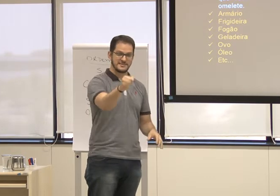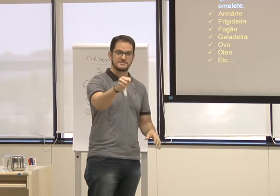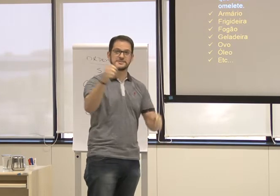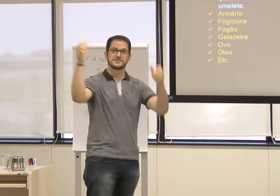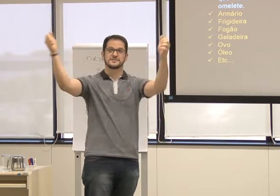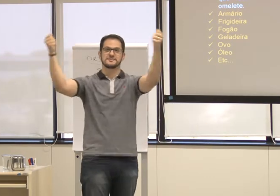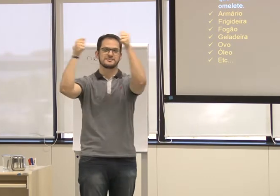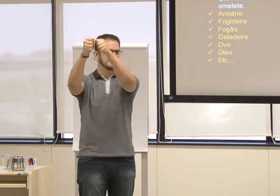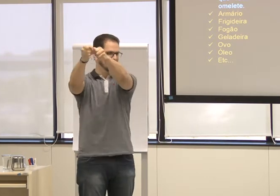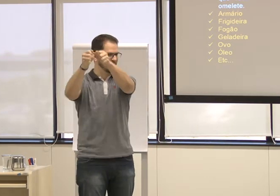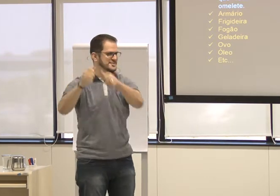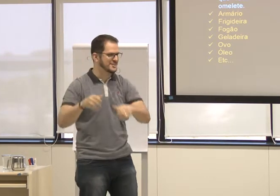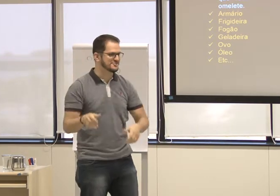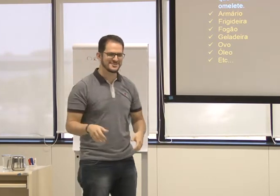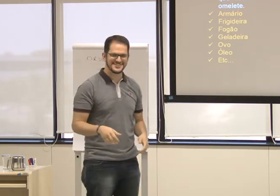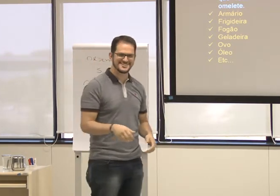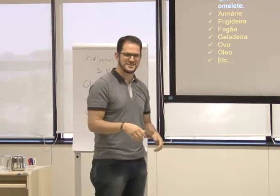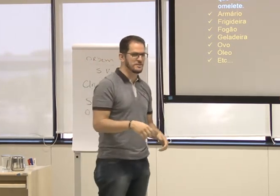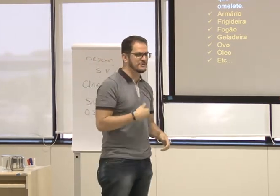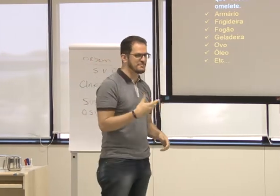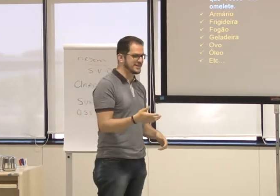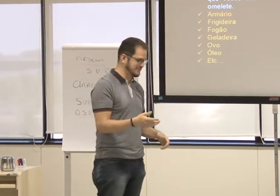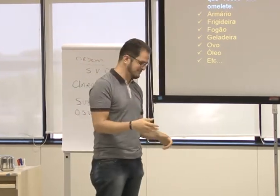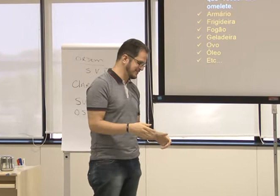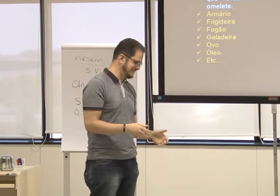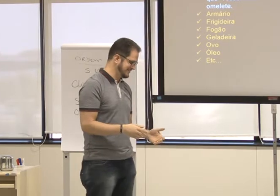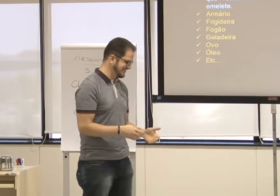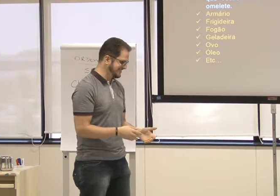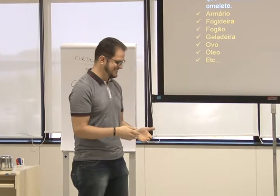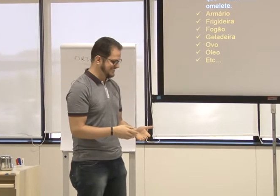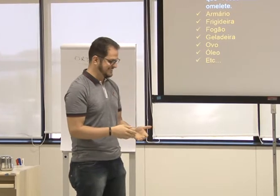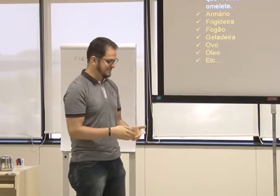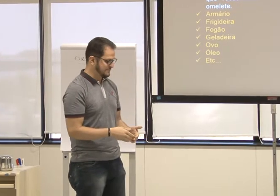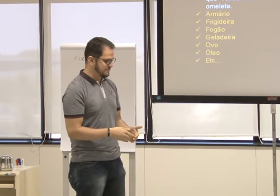Né? Senão minha mulher briga comigo.